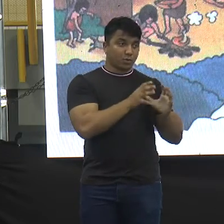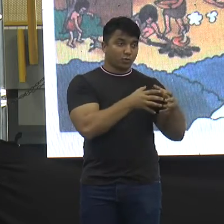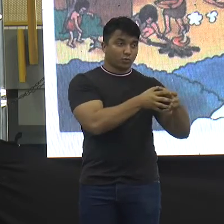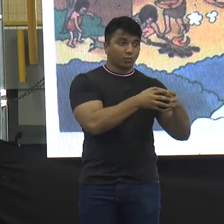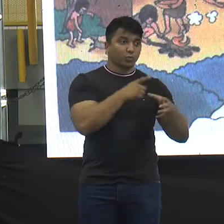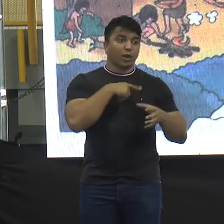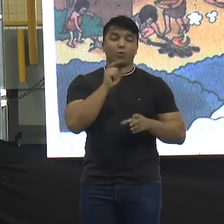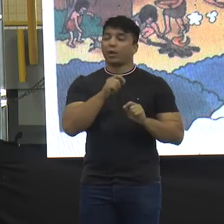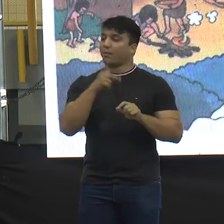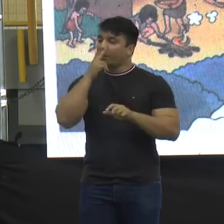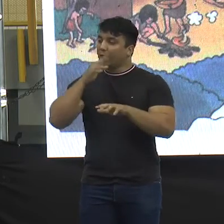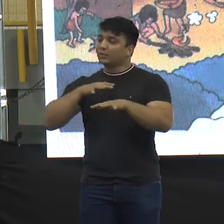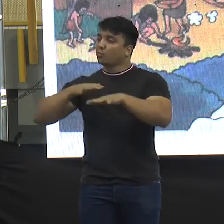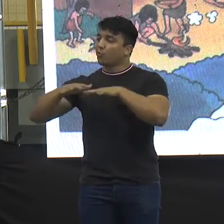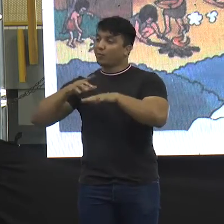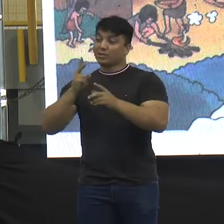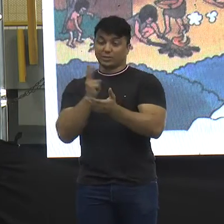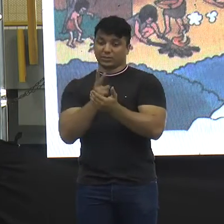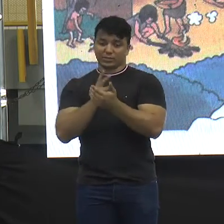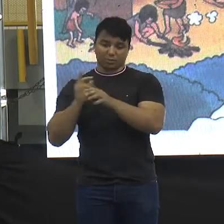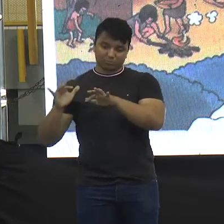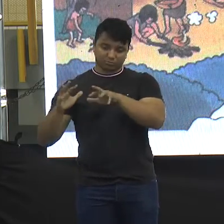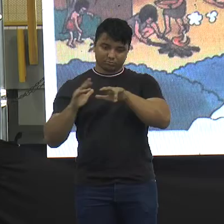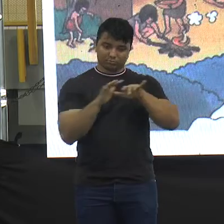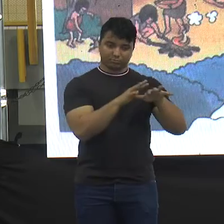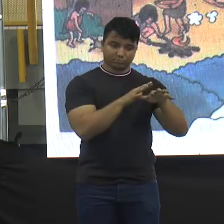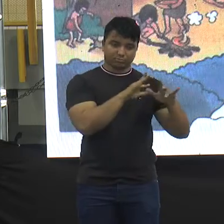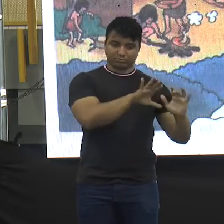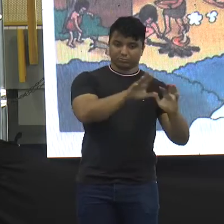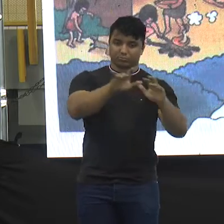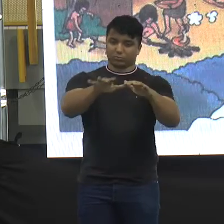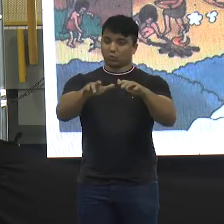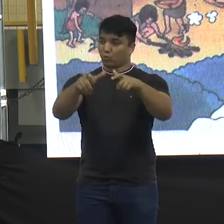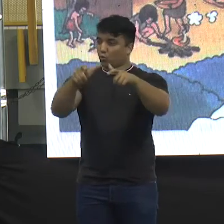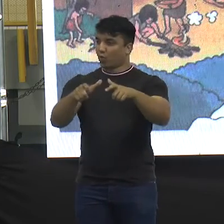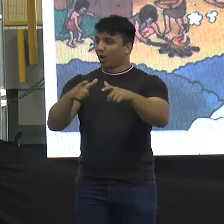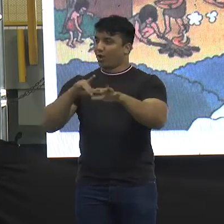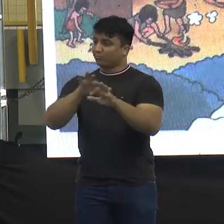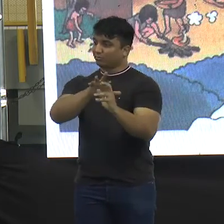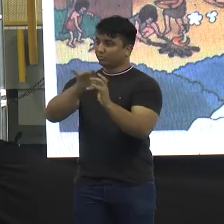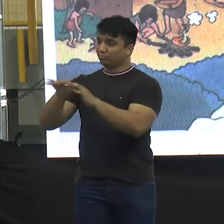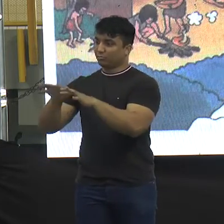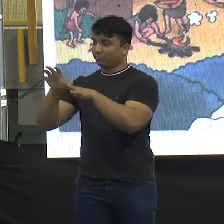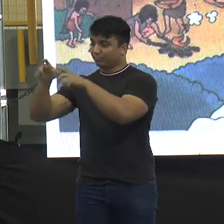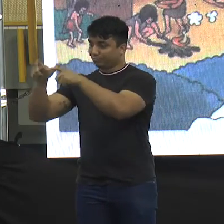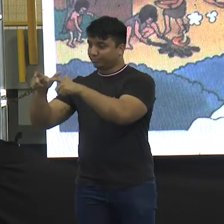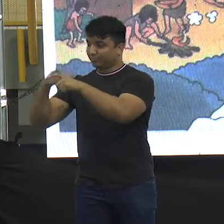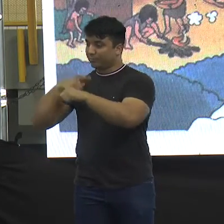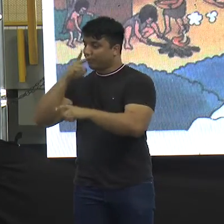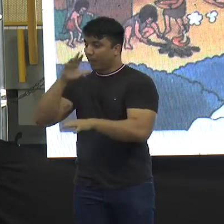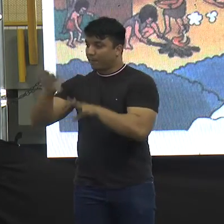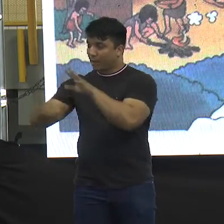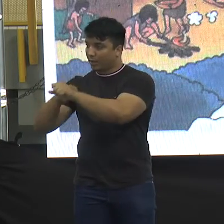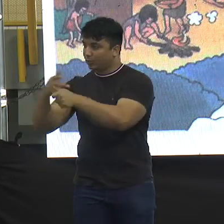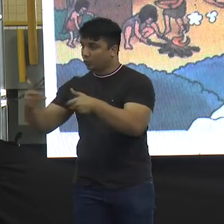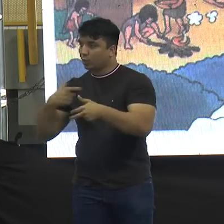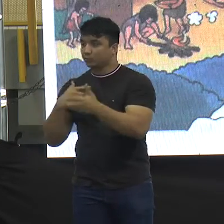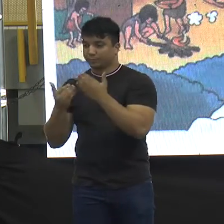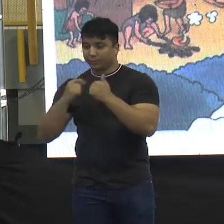eminentemente nômades, constantemente se deslocavam, viviam basicamente da coleta. Com o passar do